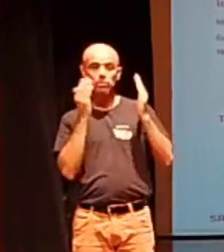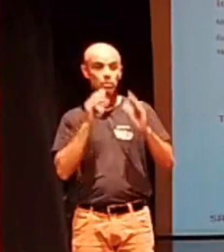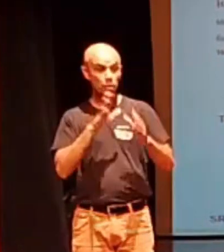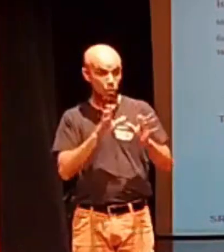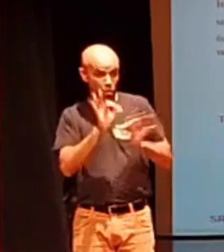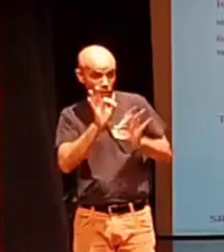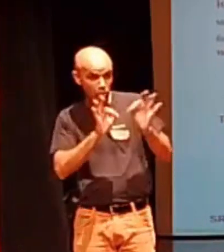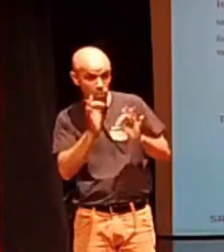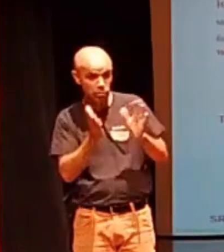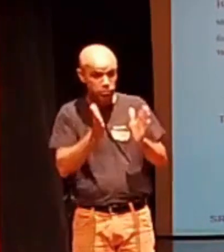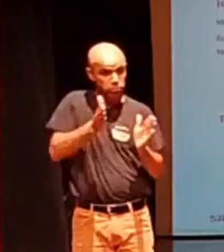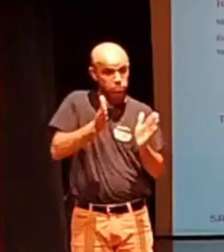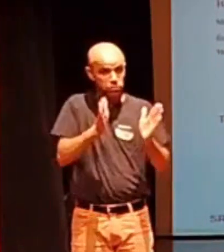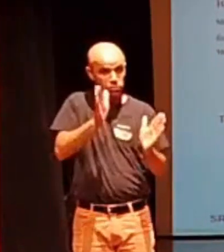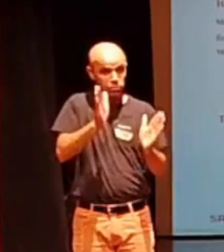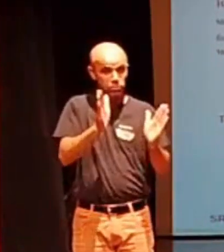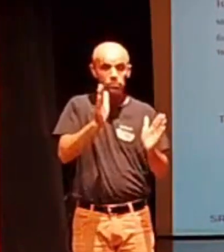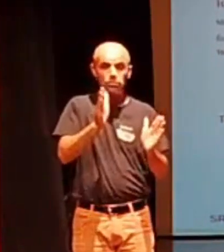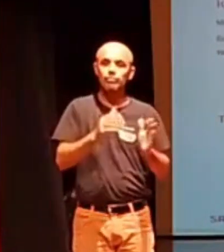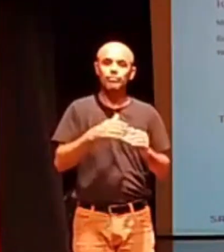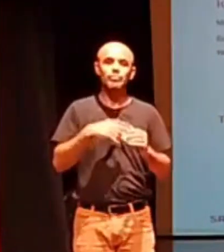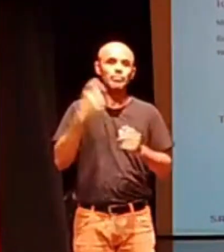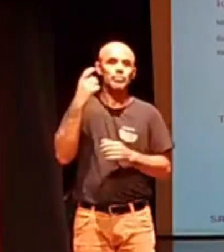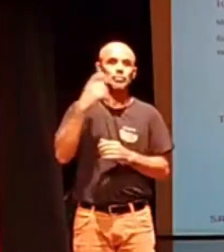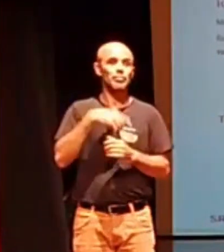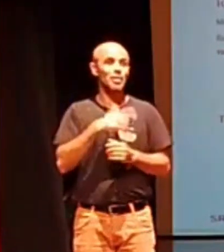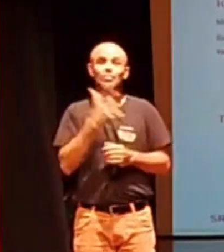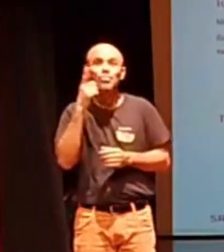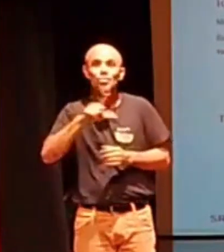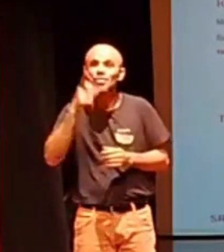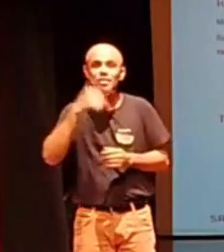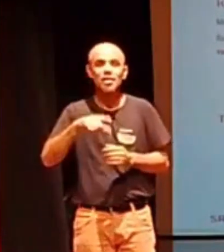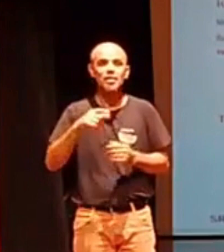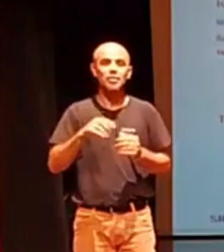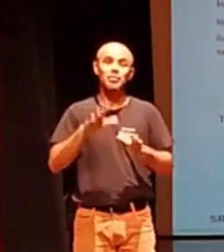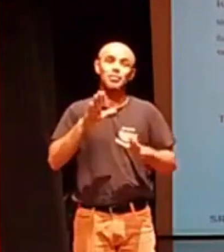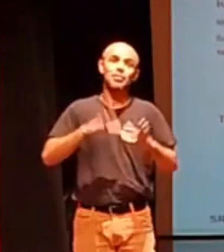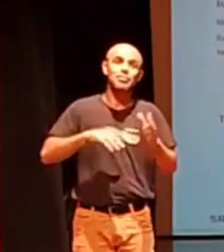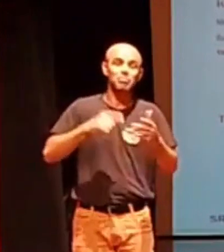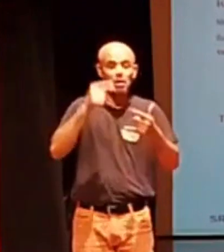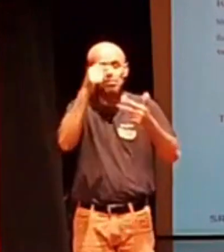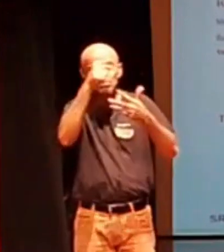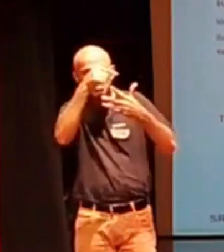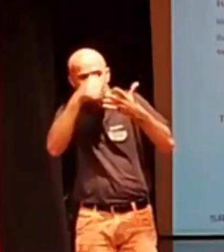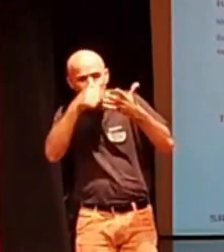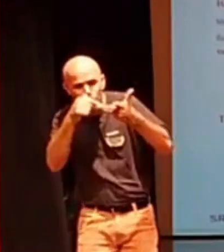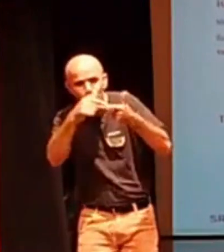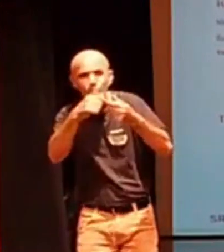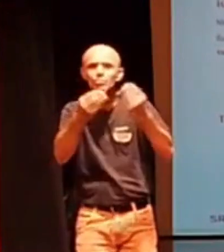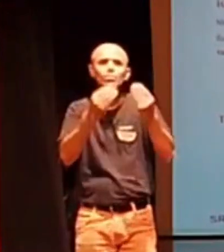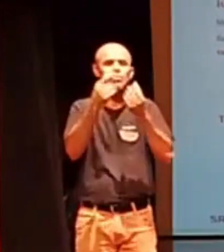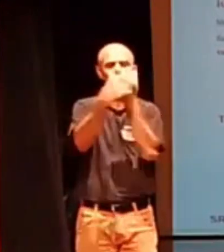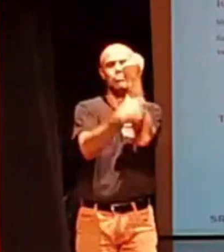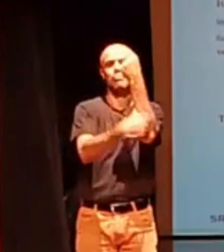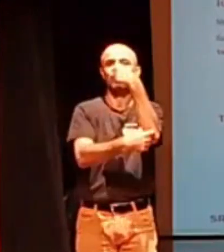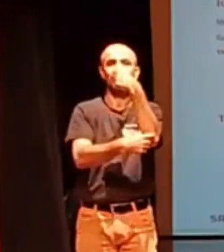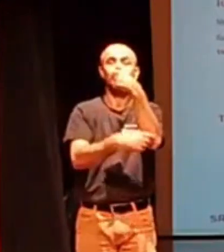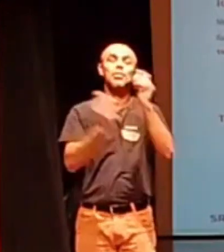corrige e tal, e aquela escoliose sim é uma causa que a gente sabe que podem ter várias causas, podem